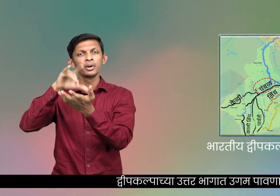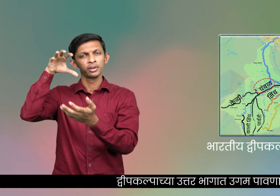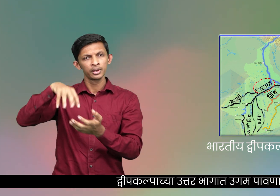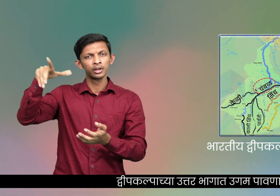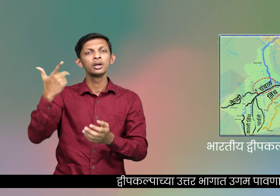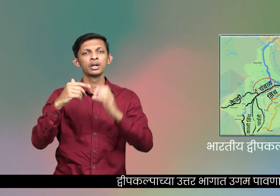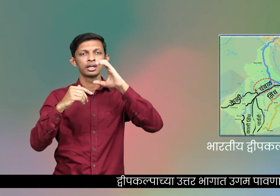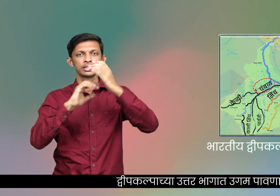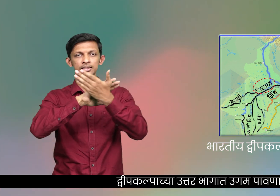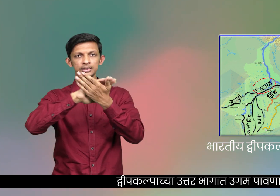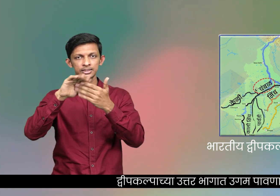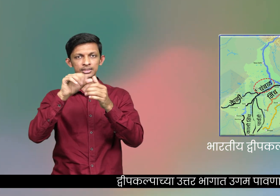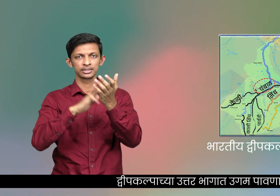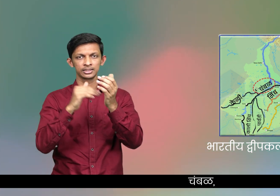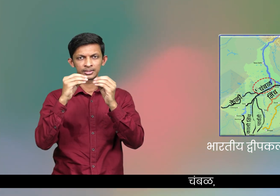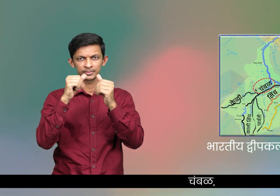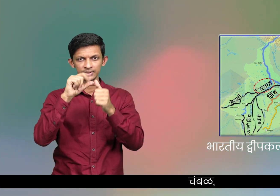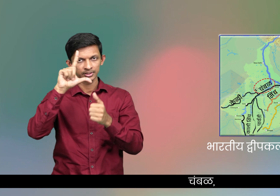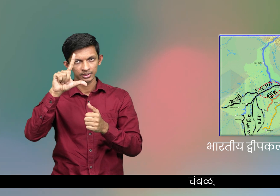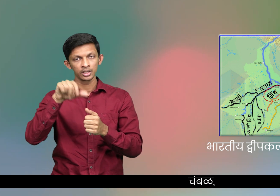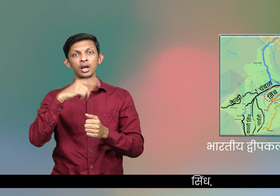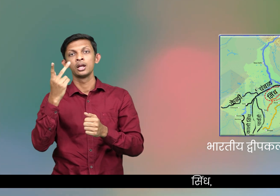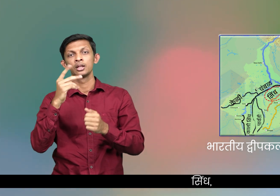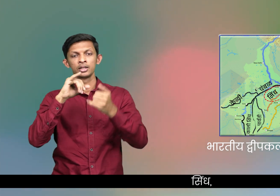द्विकल्पाच्या उत्तर भागात उगम पावणारे चंबळ, सिंध,